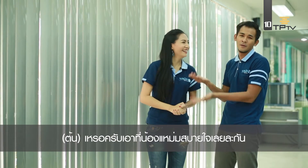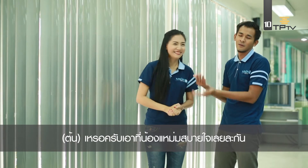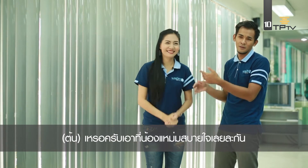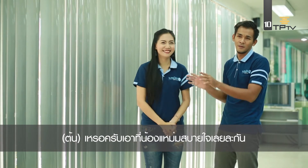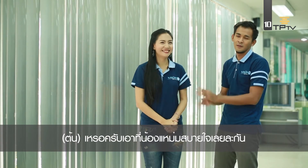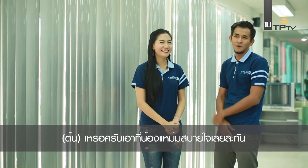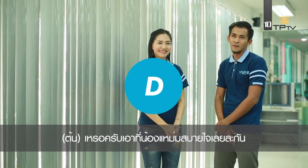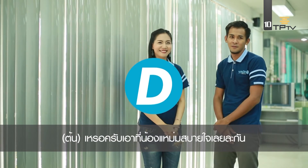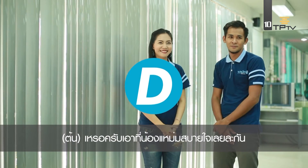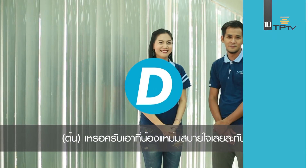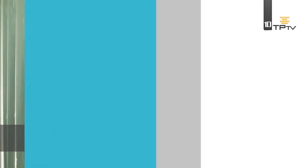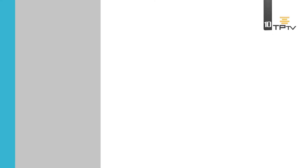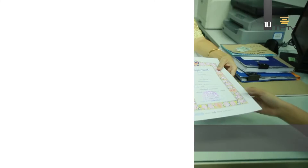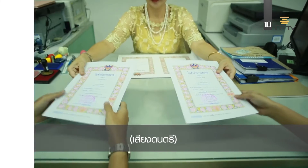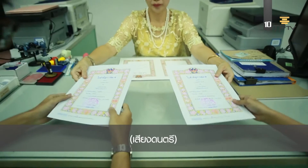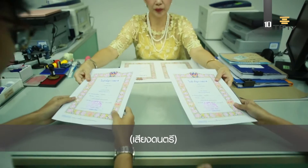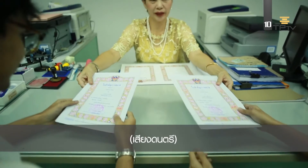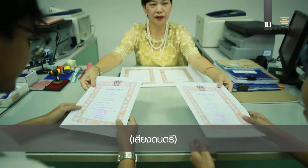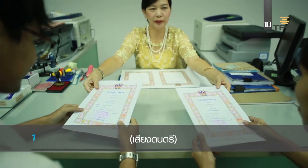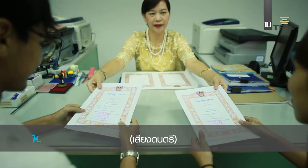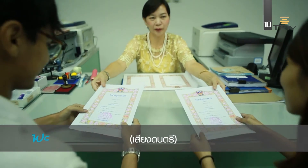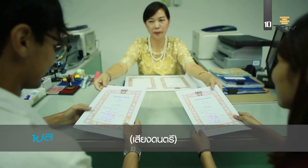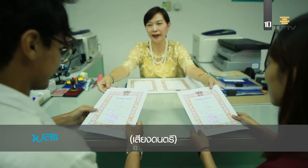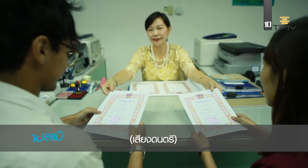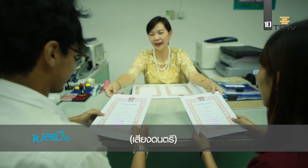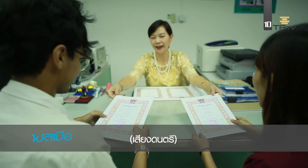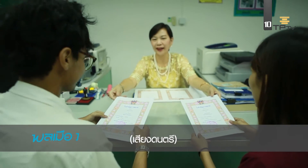ที่น้องแหม่มสบายใจเลยละกัน